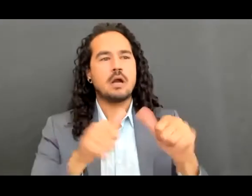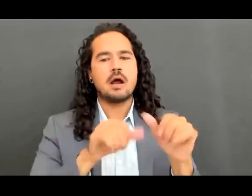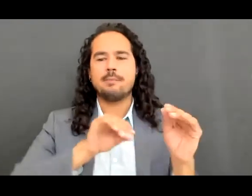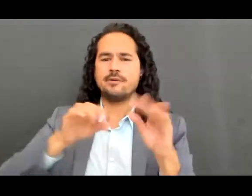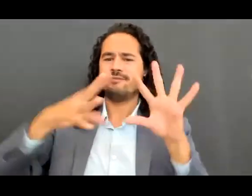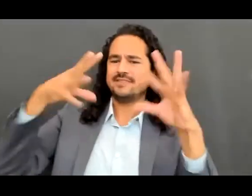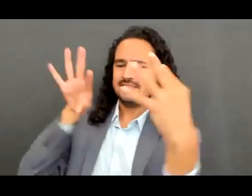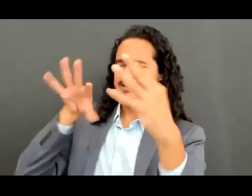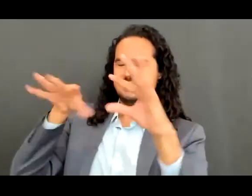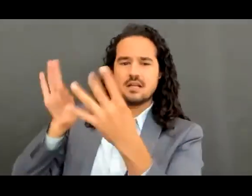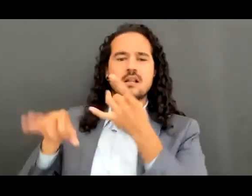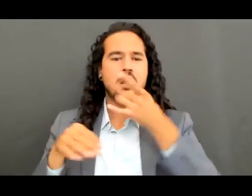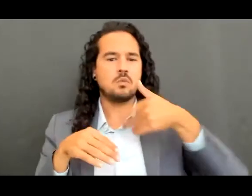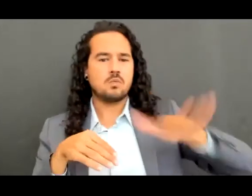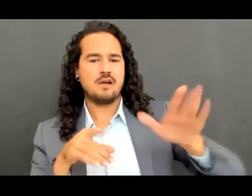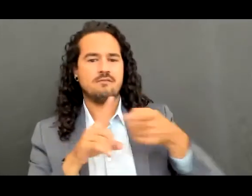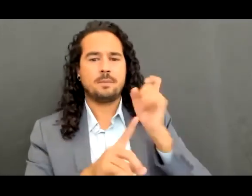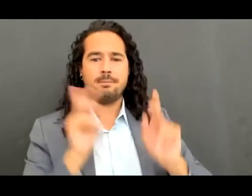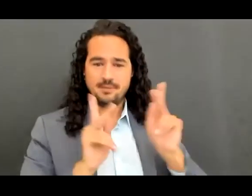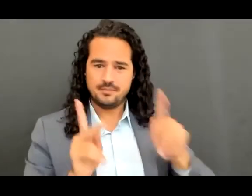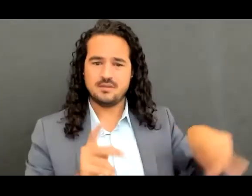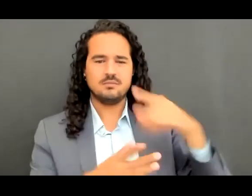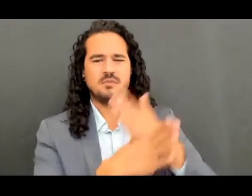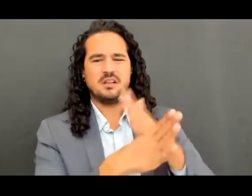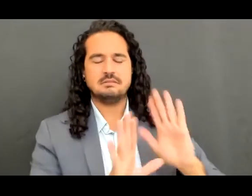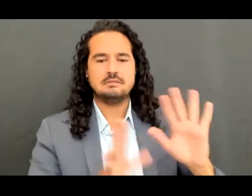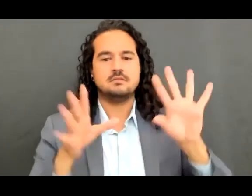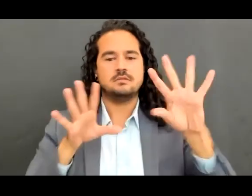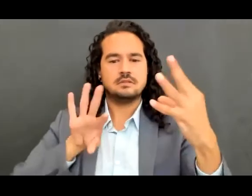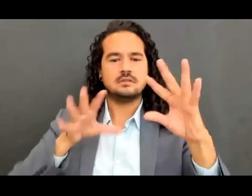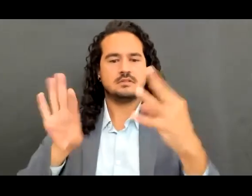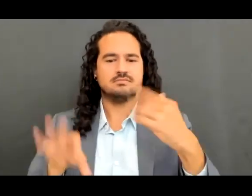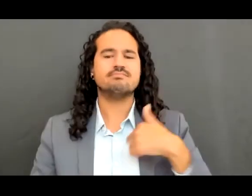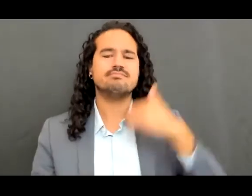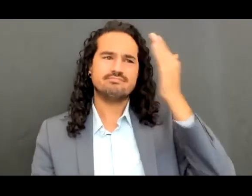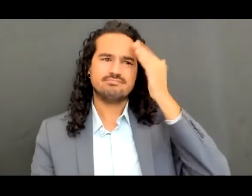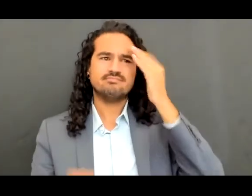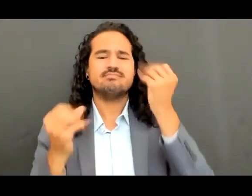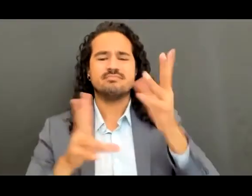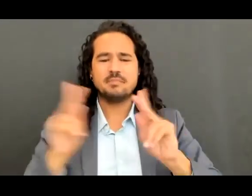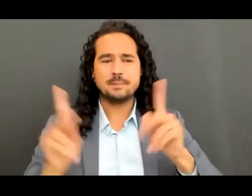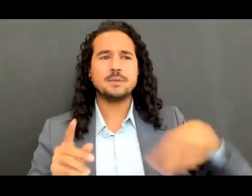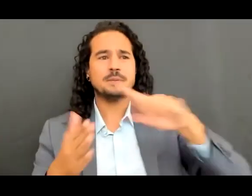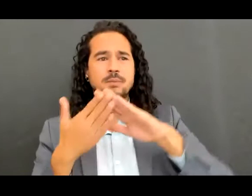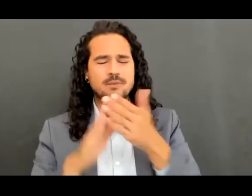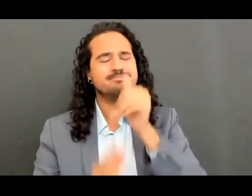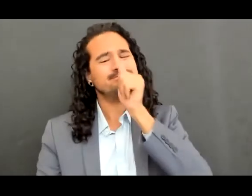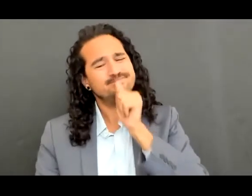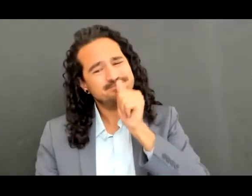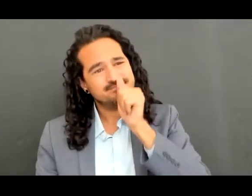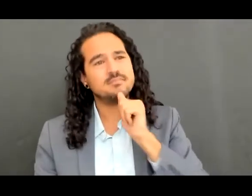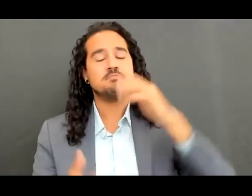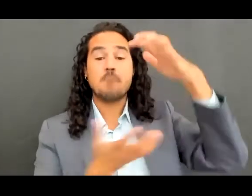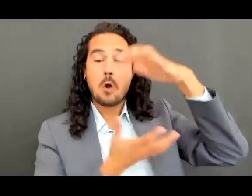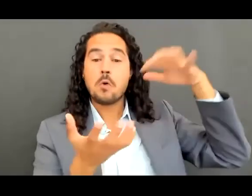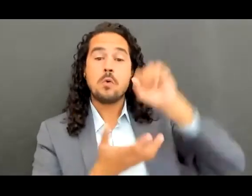mucho para la comunidad. El humo ha sido horrible y se va a quedar con nosotros un poco más tiempo. Muchas